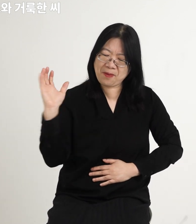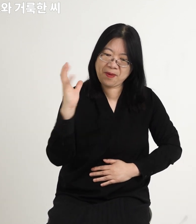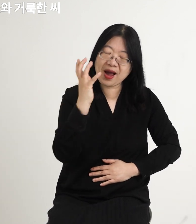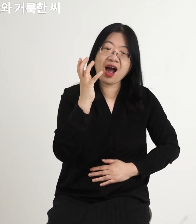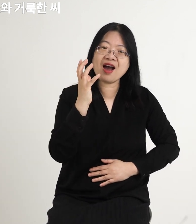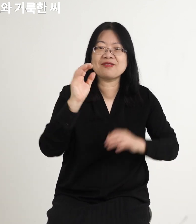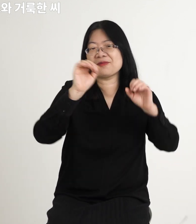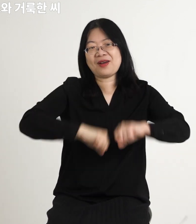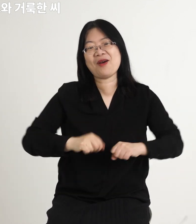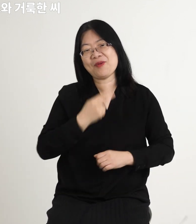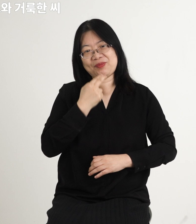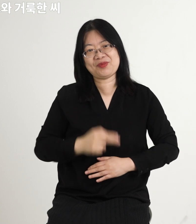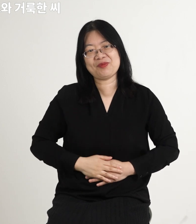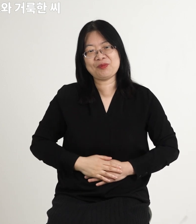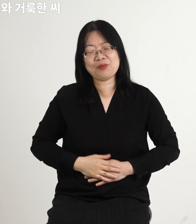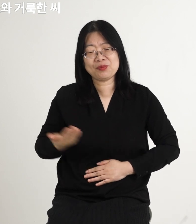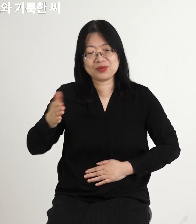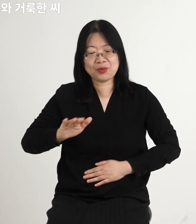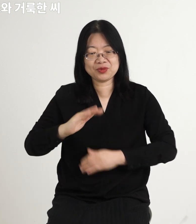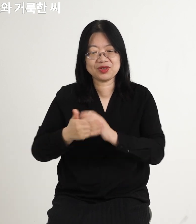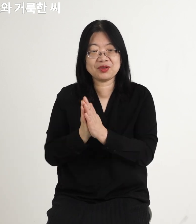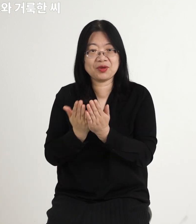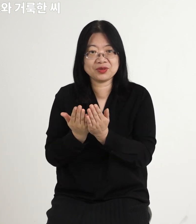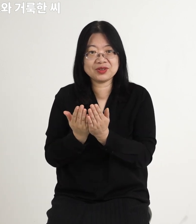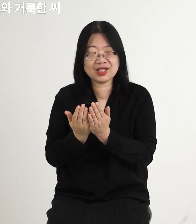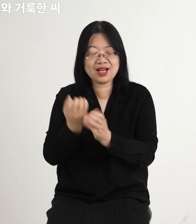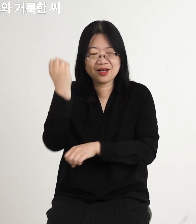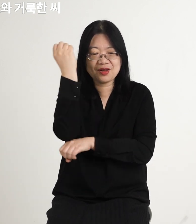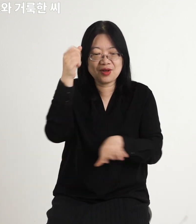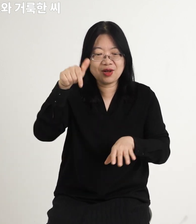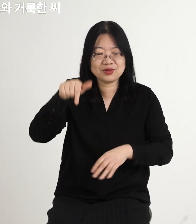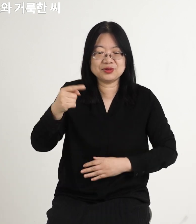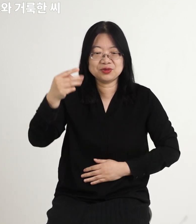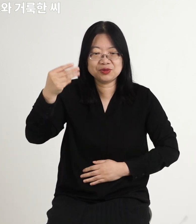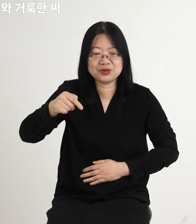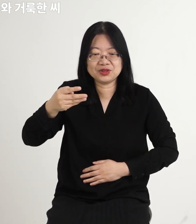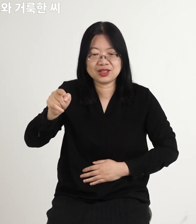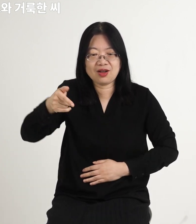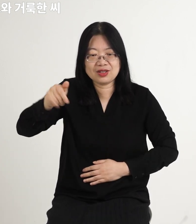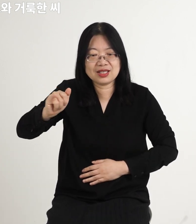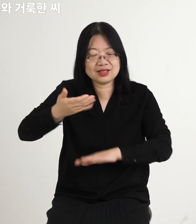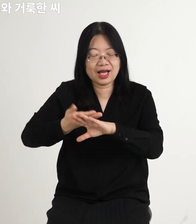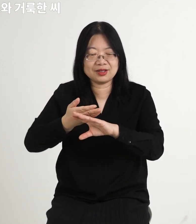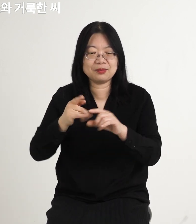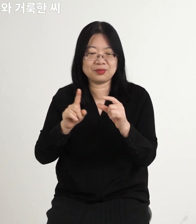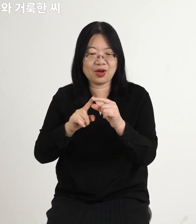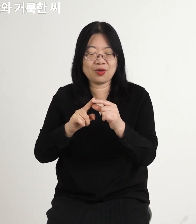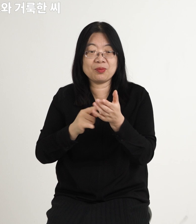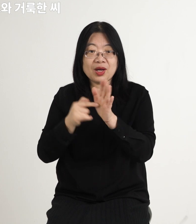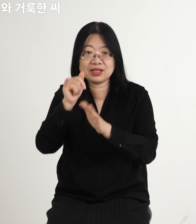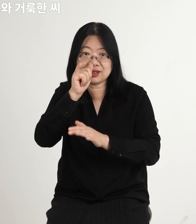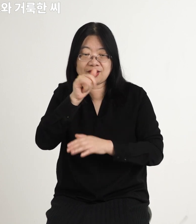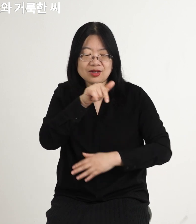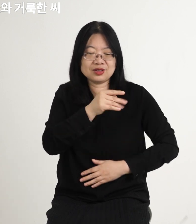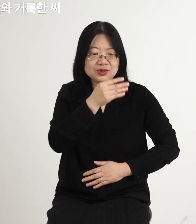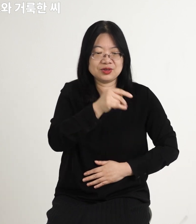오늘 성경에서 그 그루터기를 또 다른 표현을 썼어요. 이렇게 표현을 합니다.